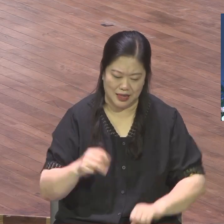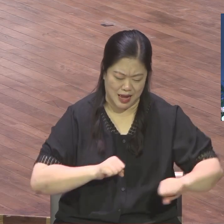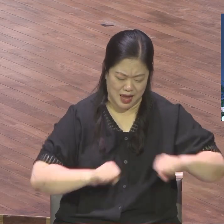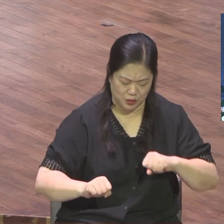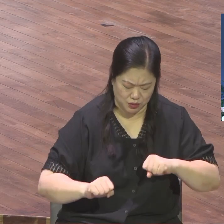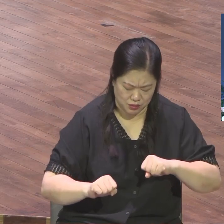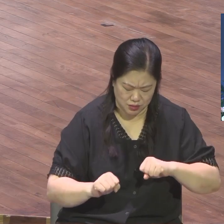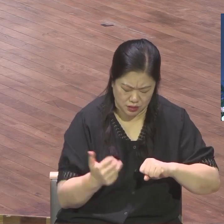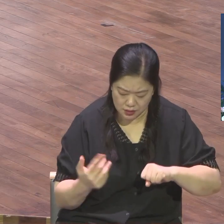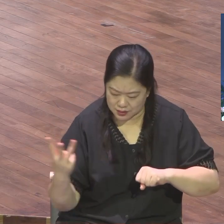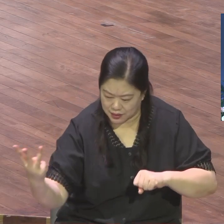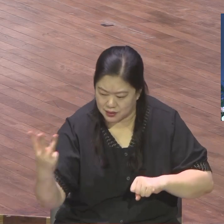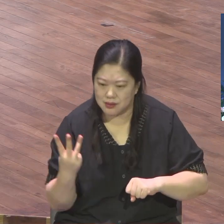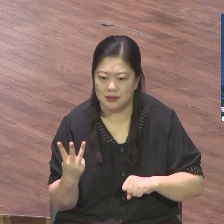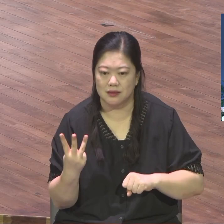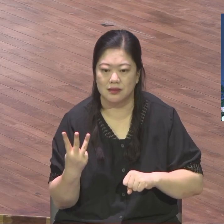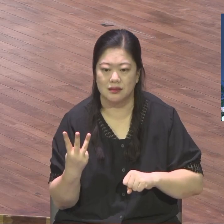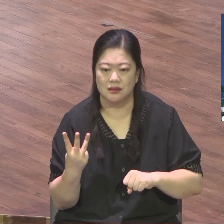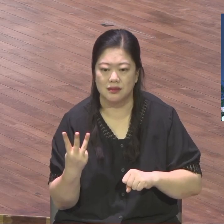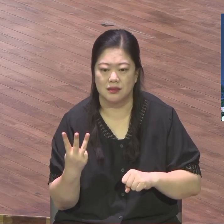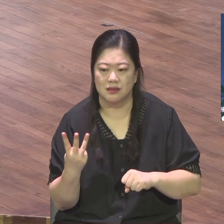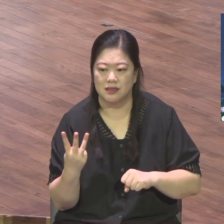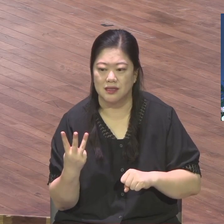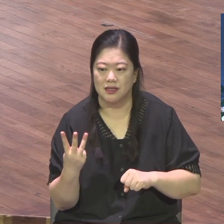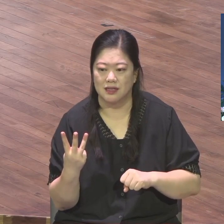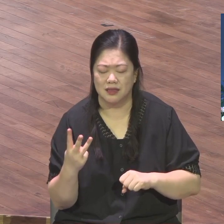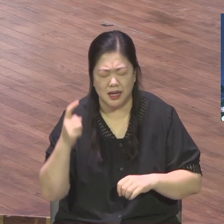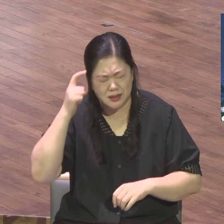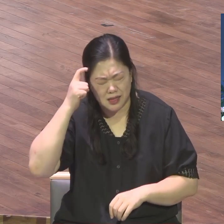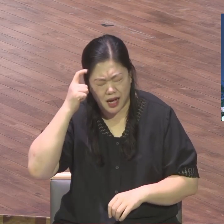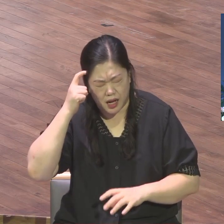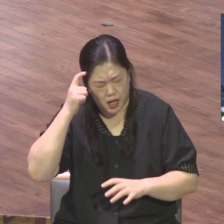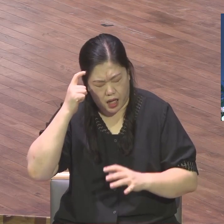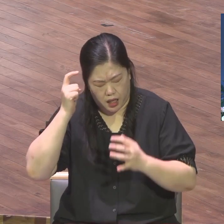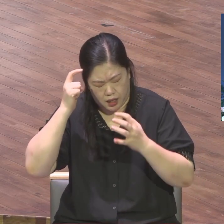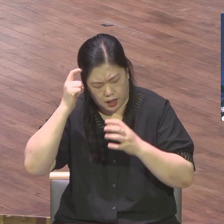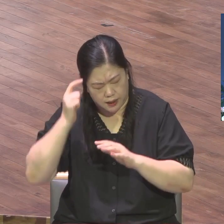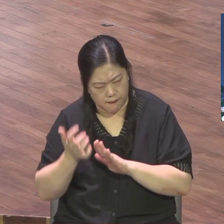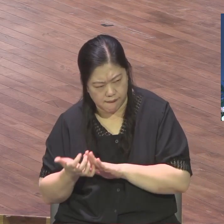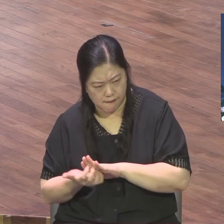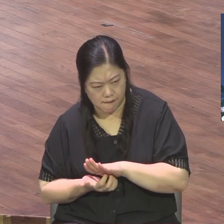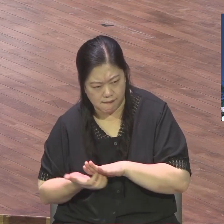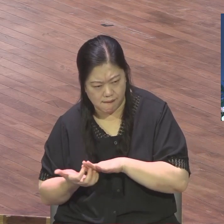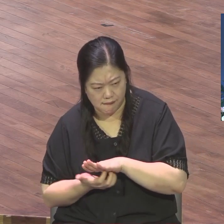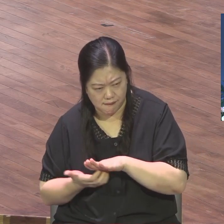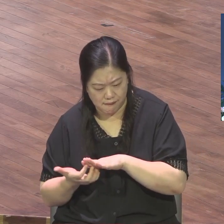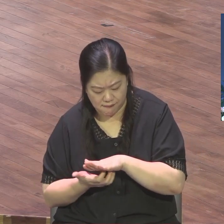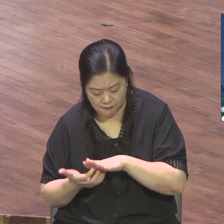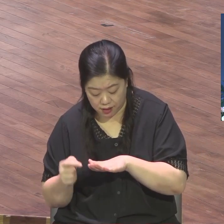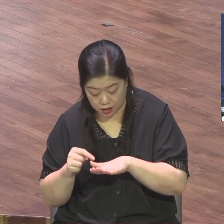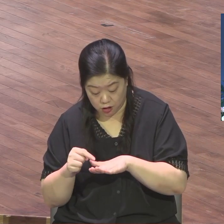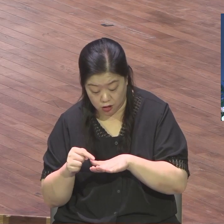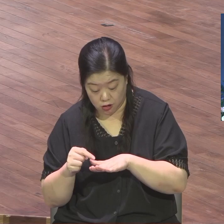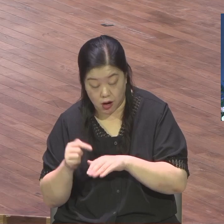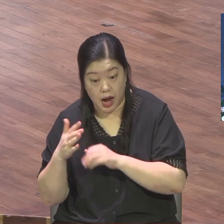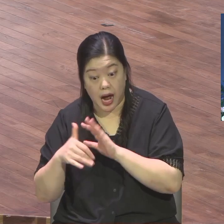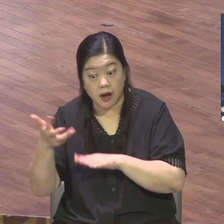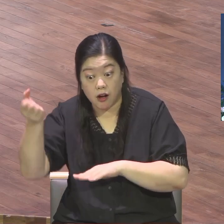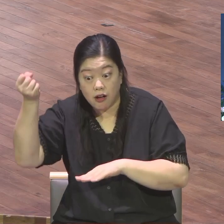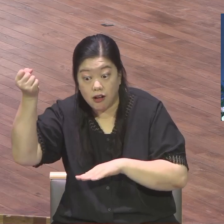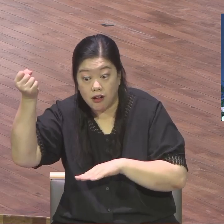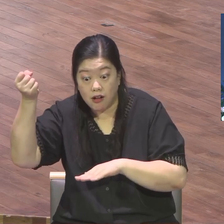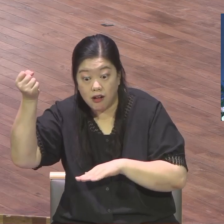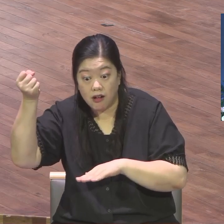말입니까? 복잡한 것은요 하나님으로부터 오는 게 아니에요. 내 생각이 너무 많아 이미